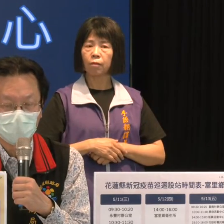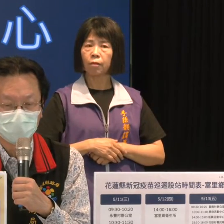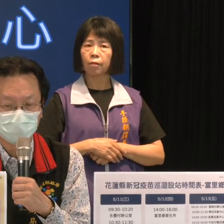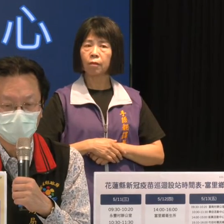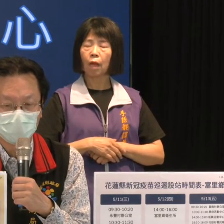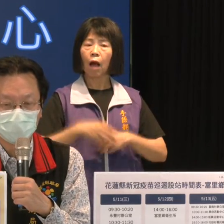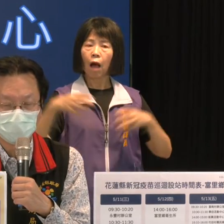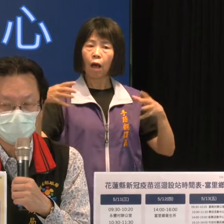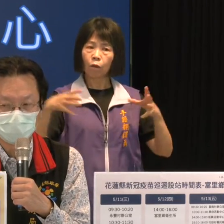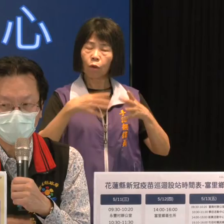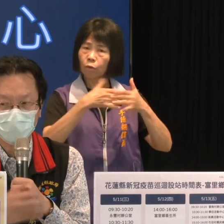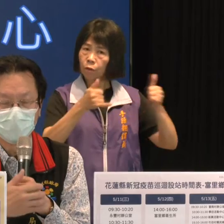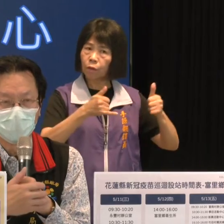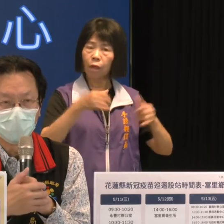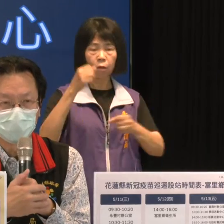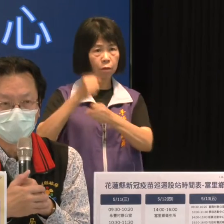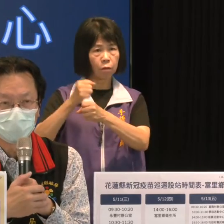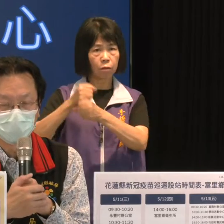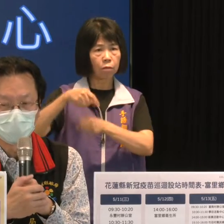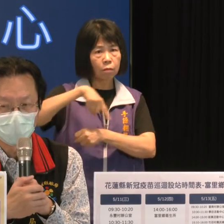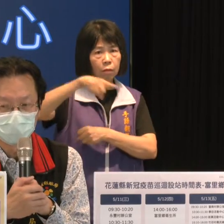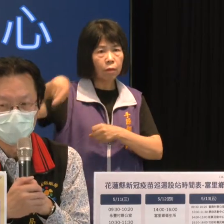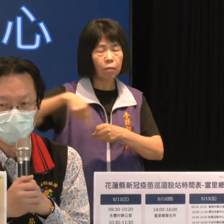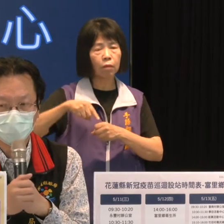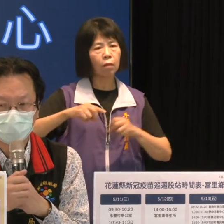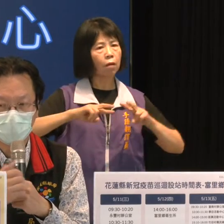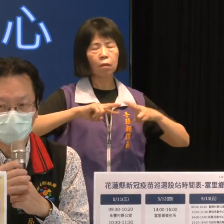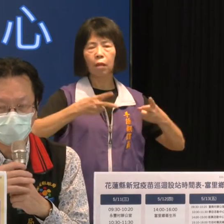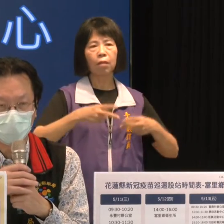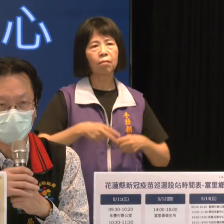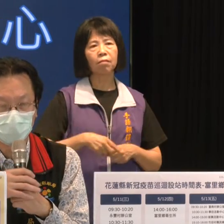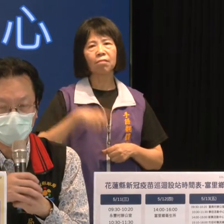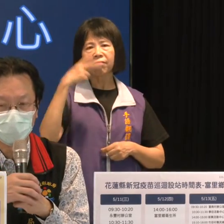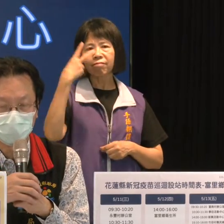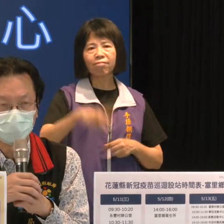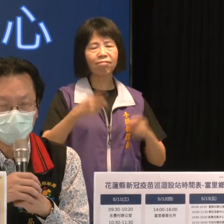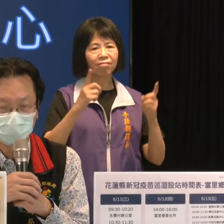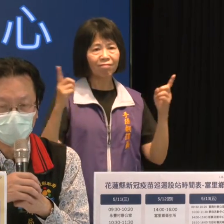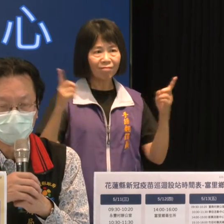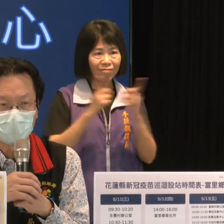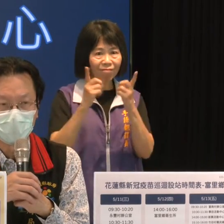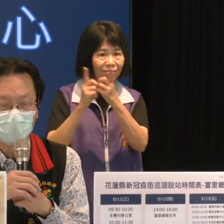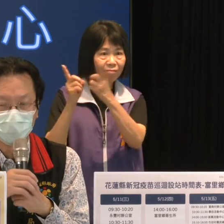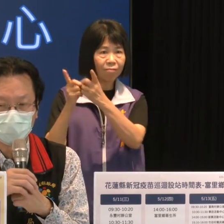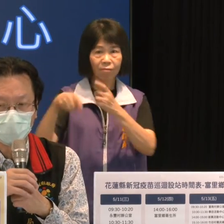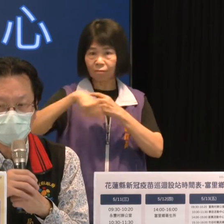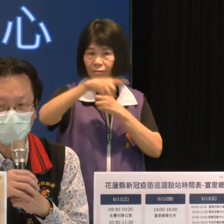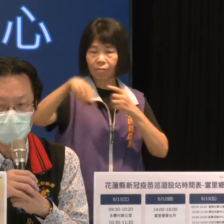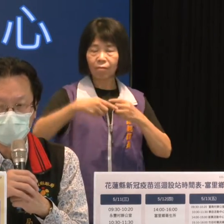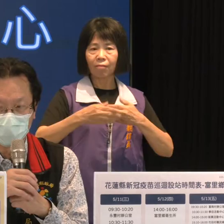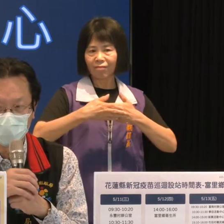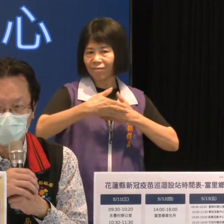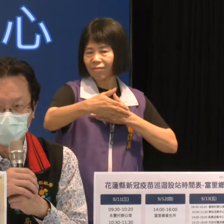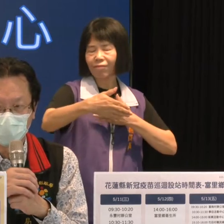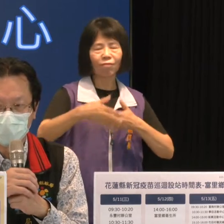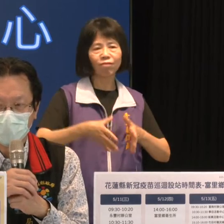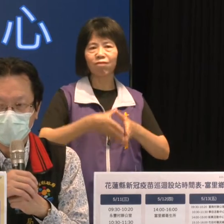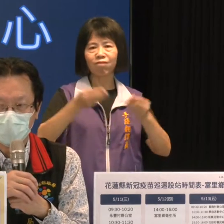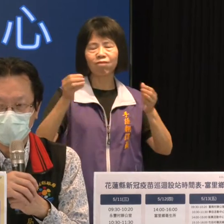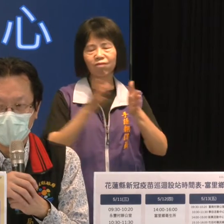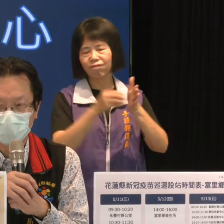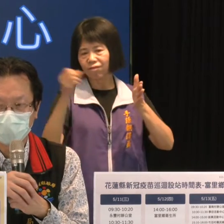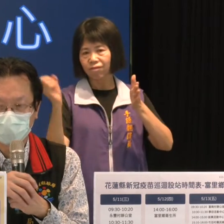那同班同学跟职场上都做了调整，不再做隔离的对象不再列为隔离的对